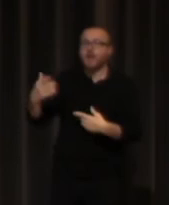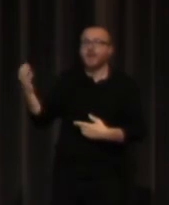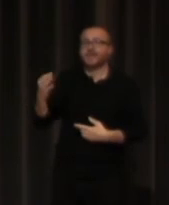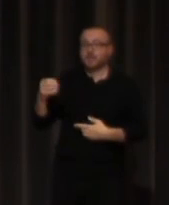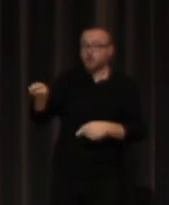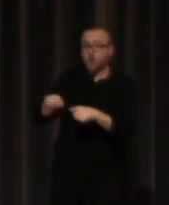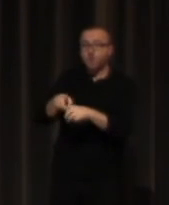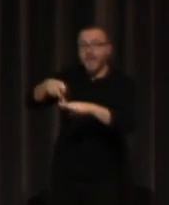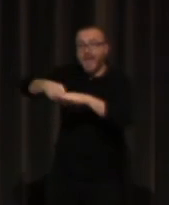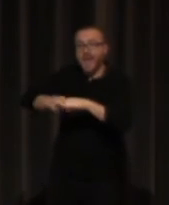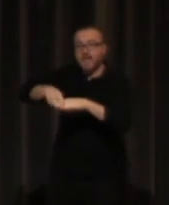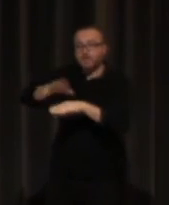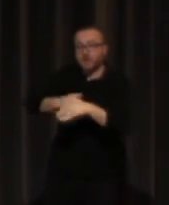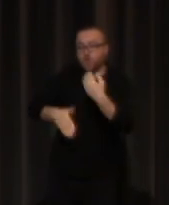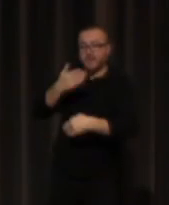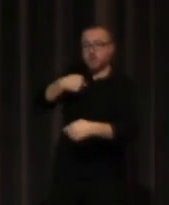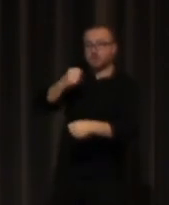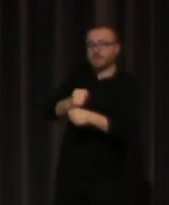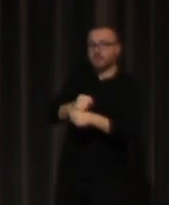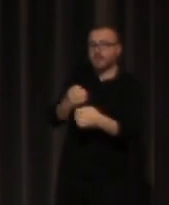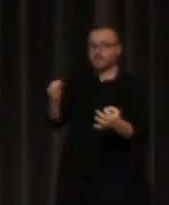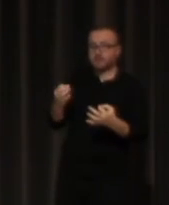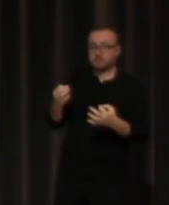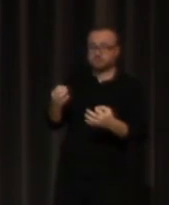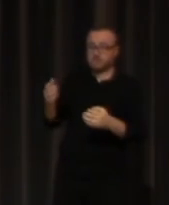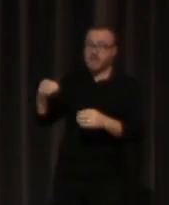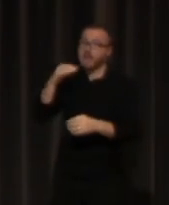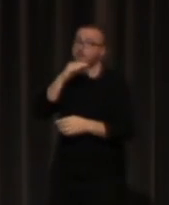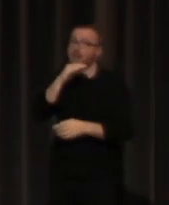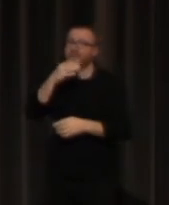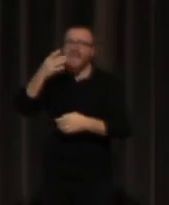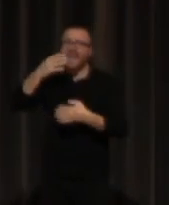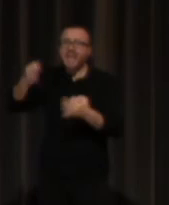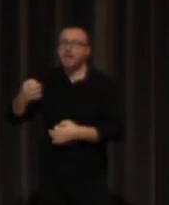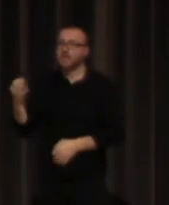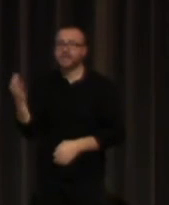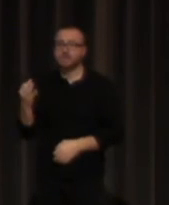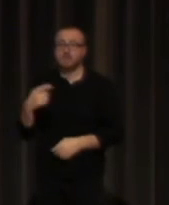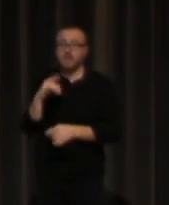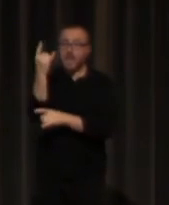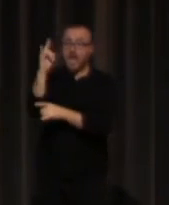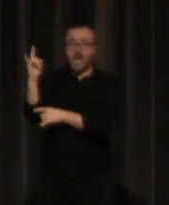la pantalla. Paper, bàsicament, prové dels arbres, d'uns arbres molts i